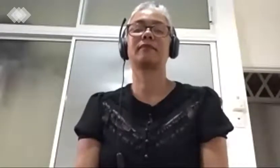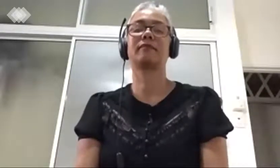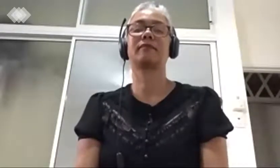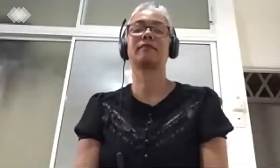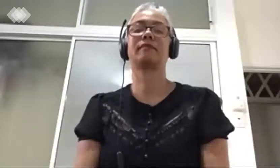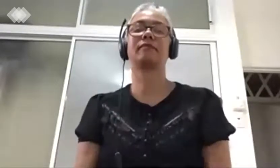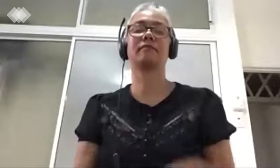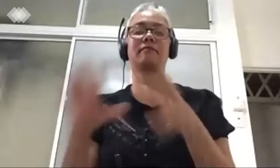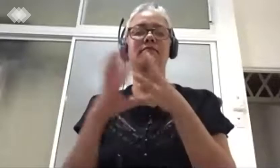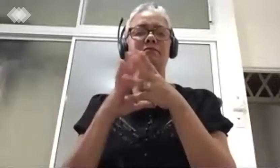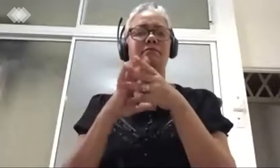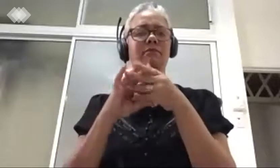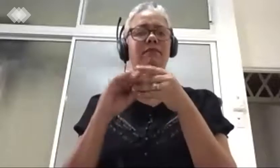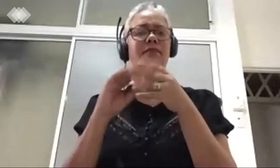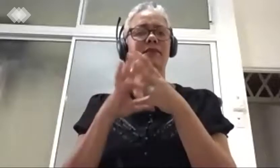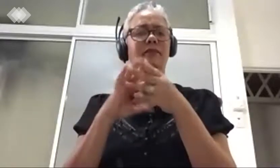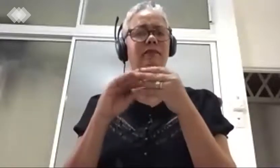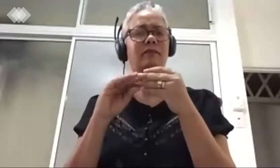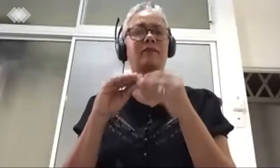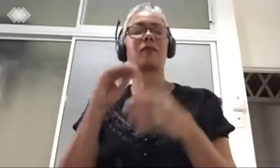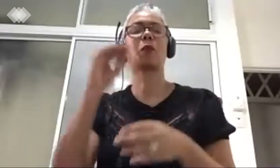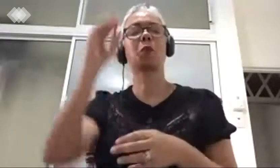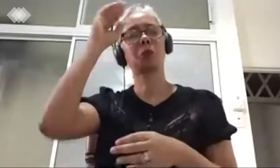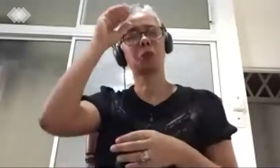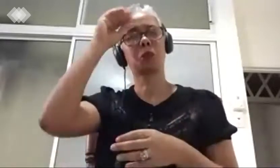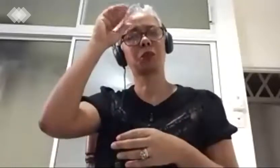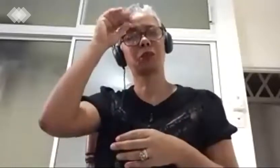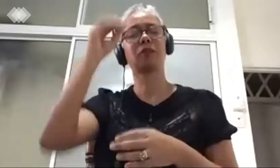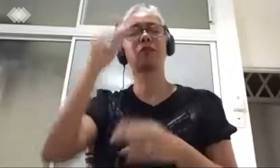Cuadrito, un niño que se llama Cuadrito. Y